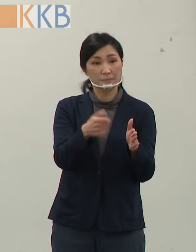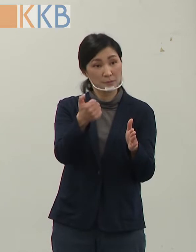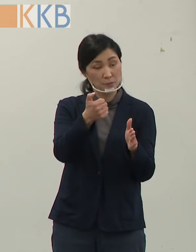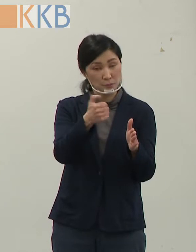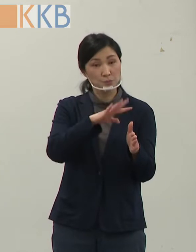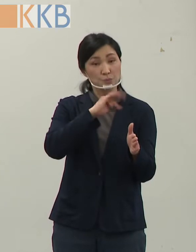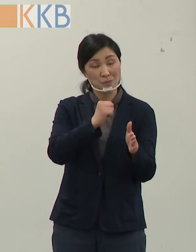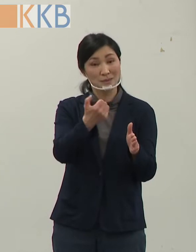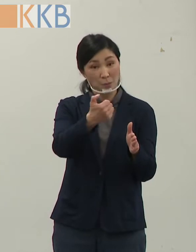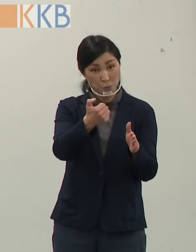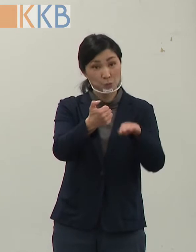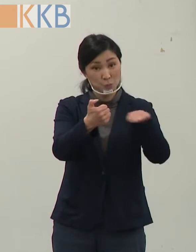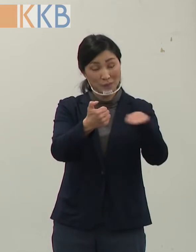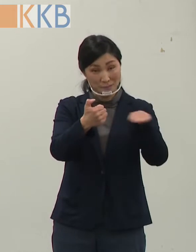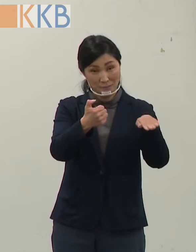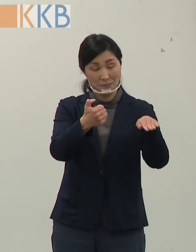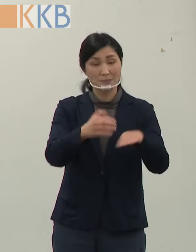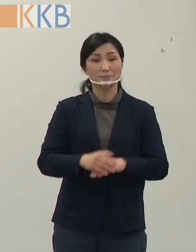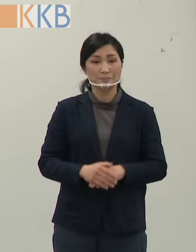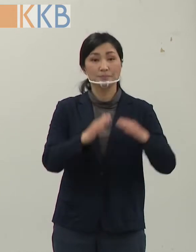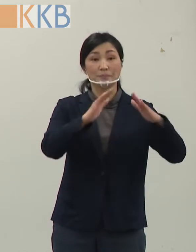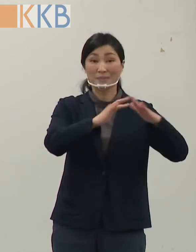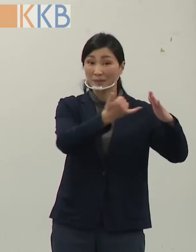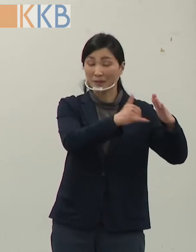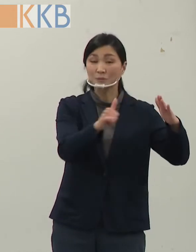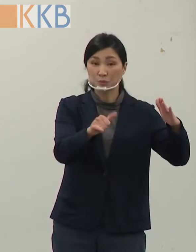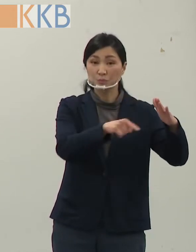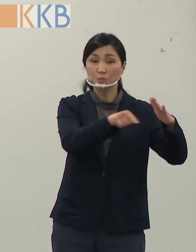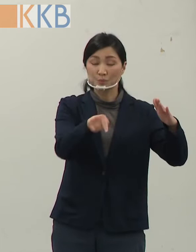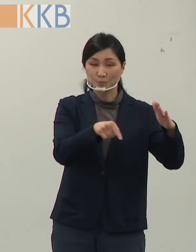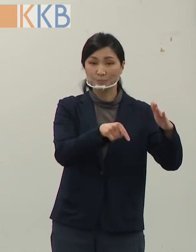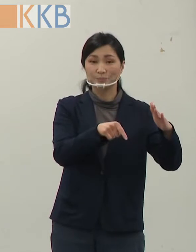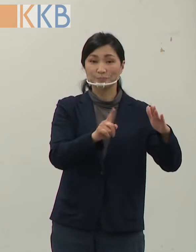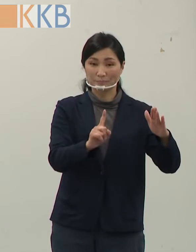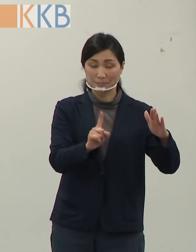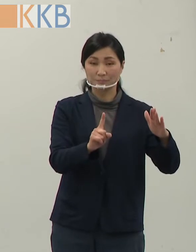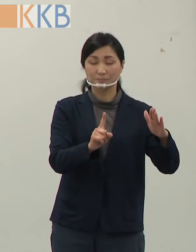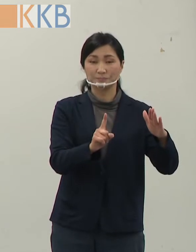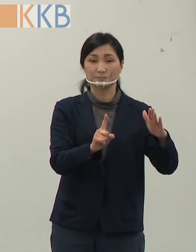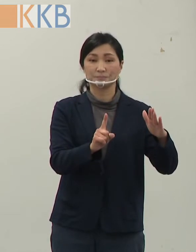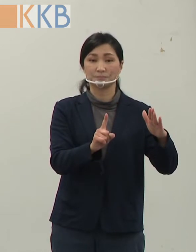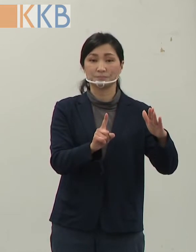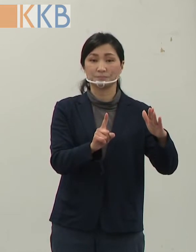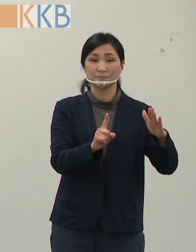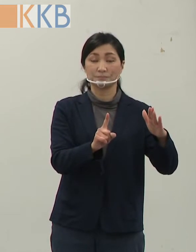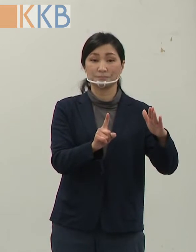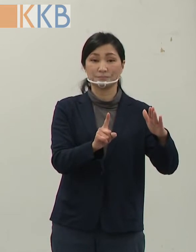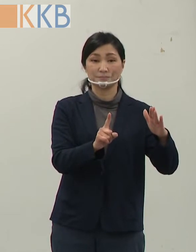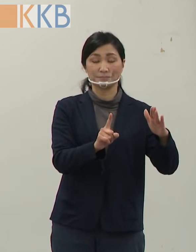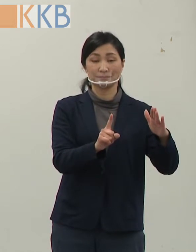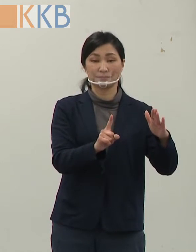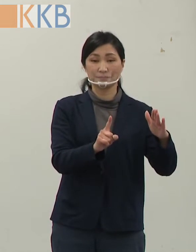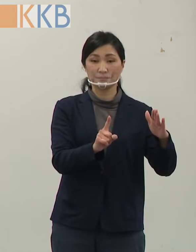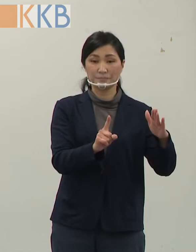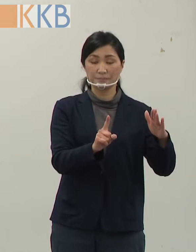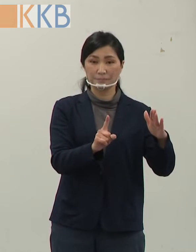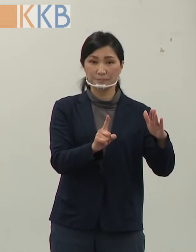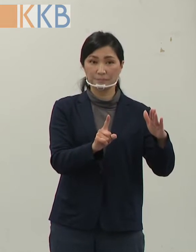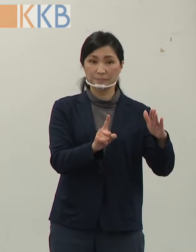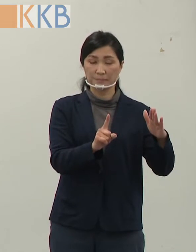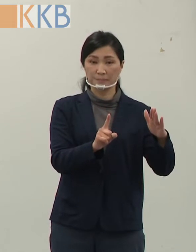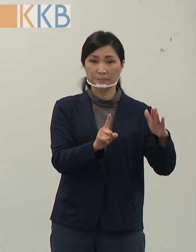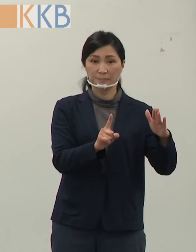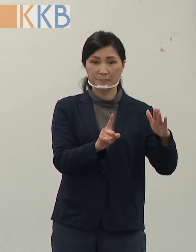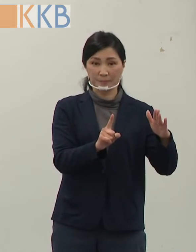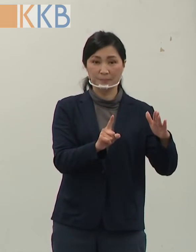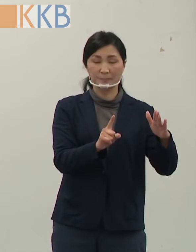50代ですね。親族の方につきましては、すみません、ちょっと今集計しますので